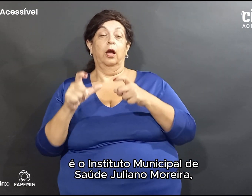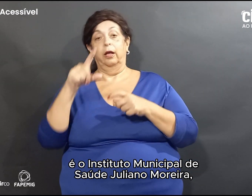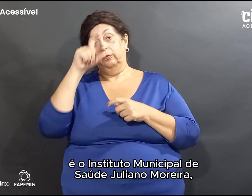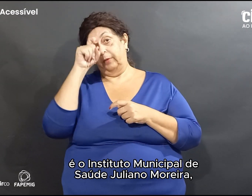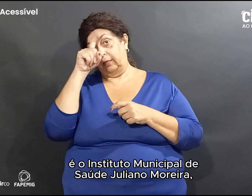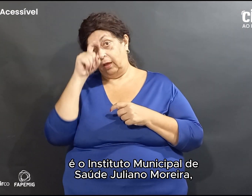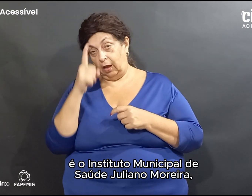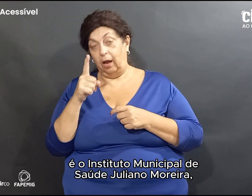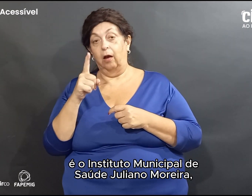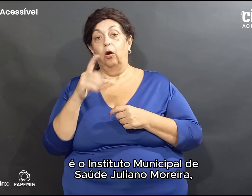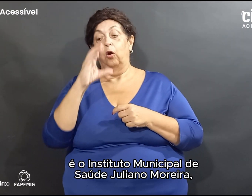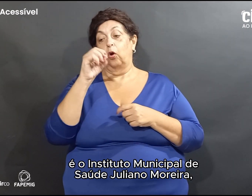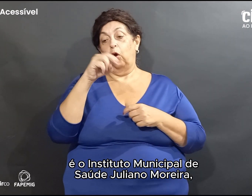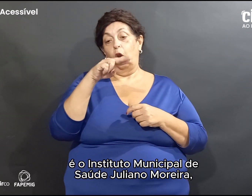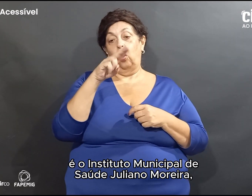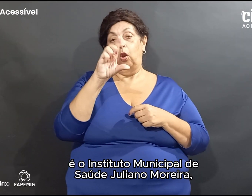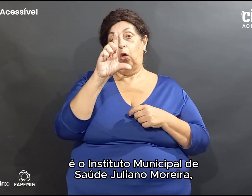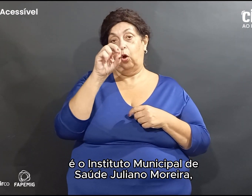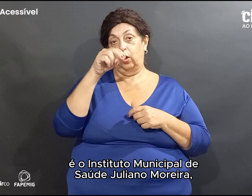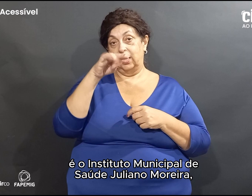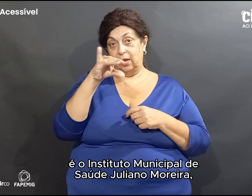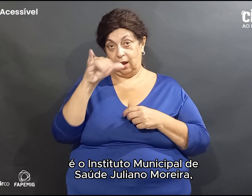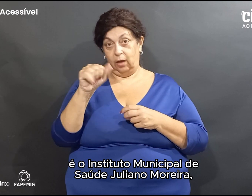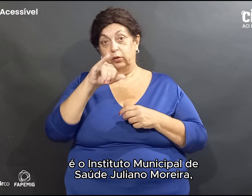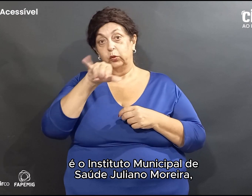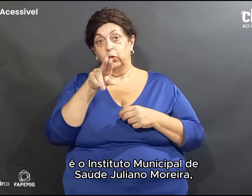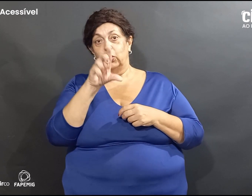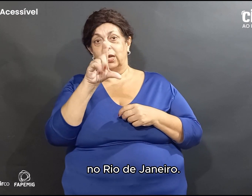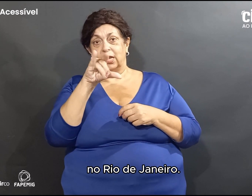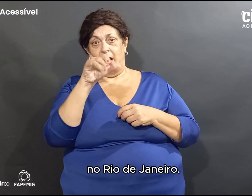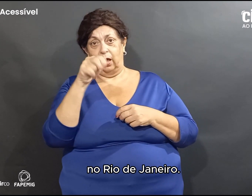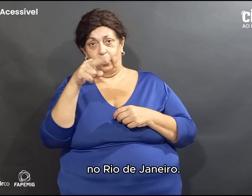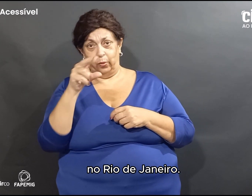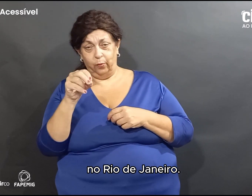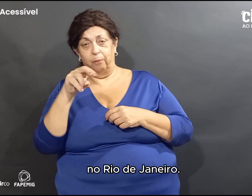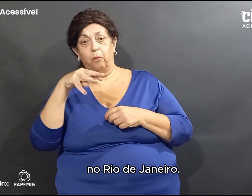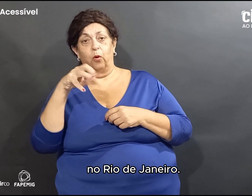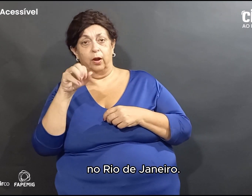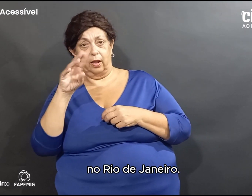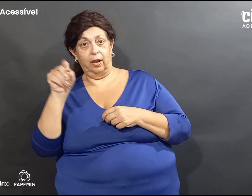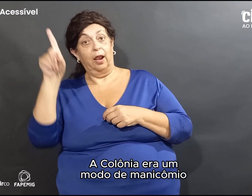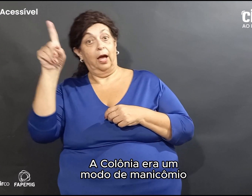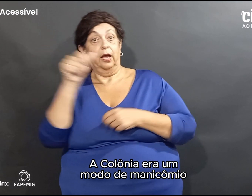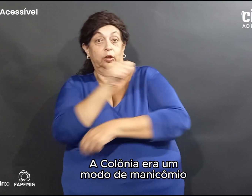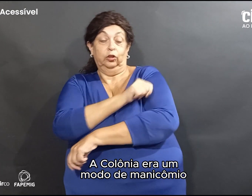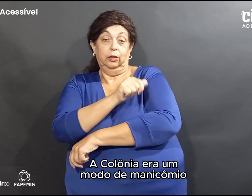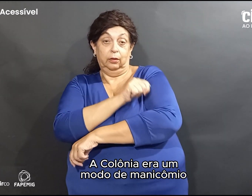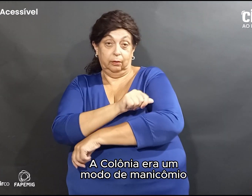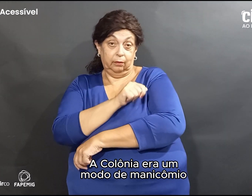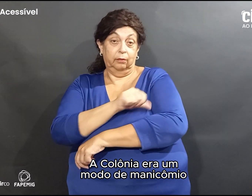Instituto Municipal de Saúde Juliano Moreira, no Rio de Janeiro, né? A colônia era um modo